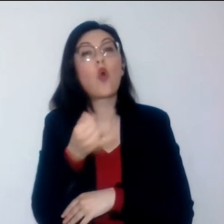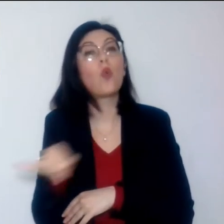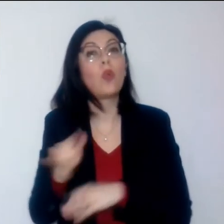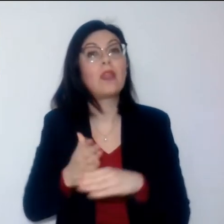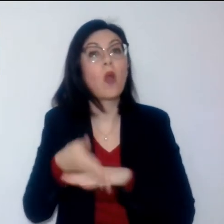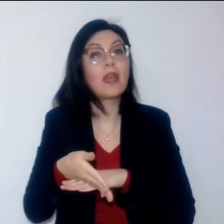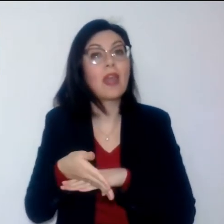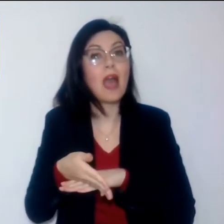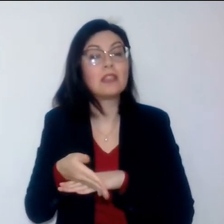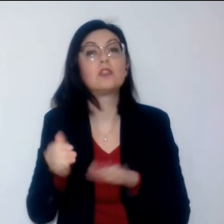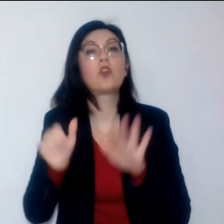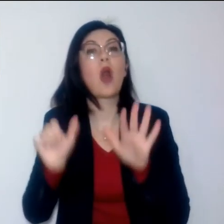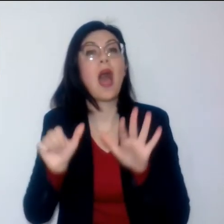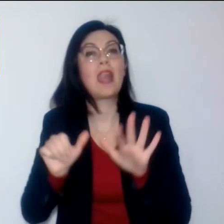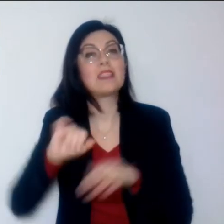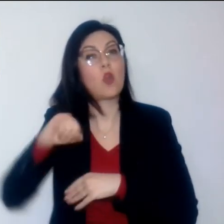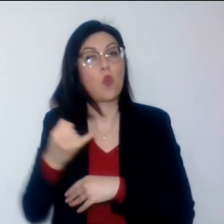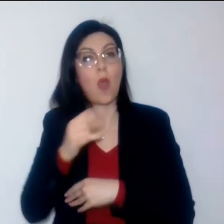18 e 15